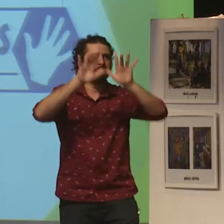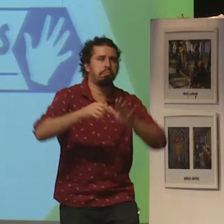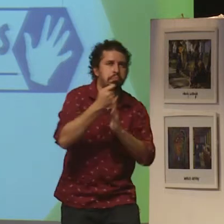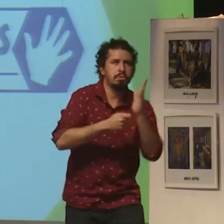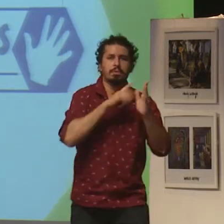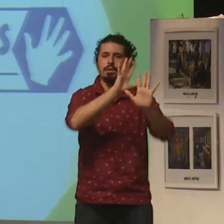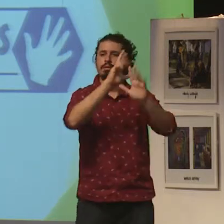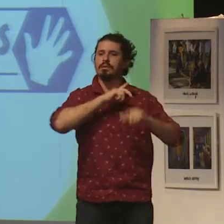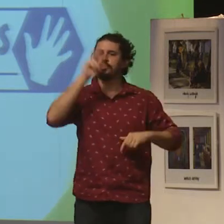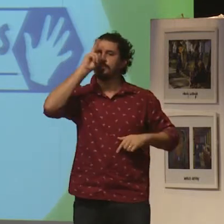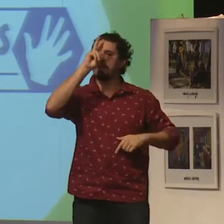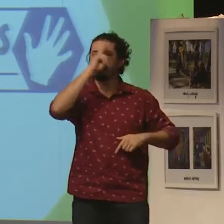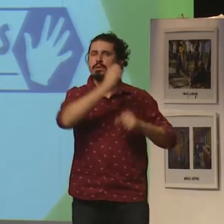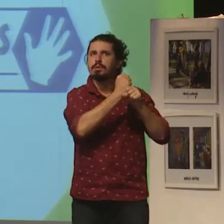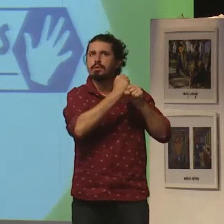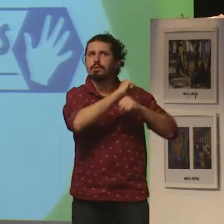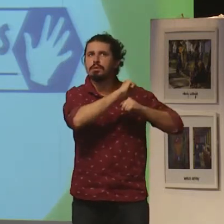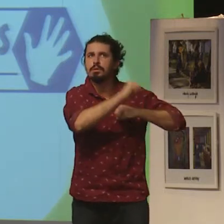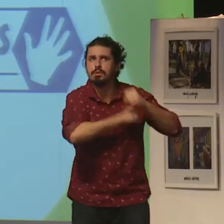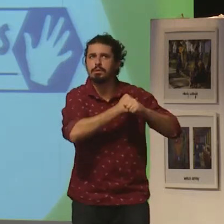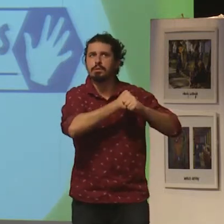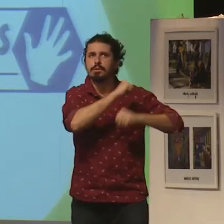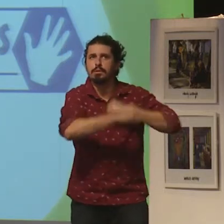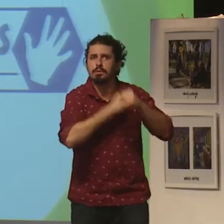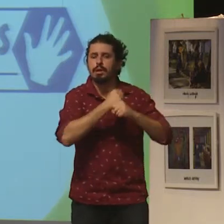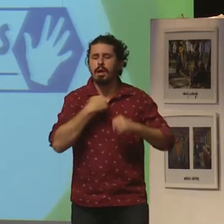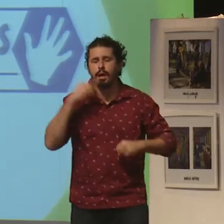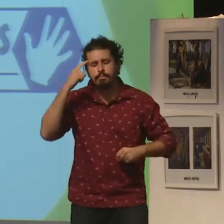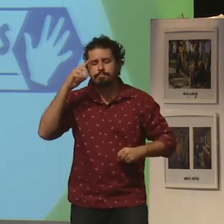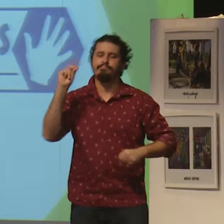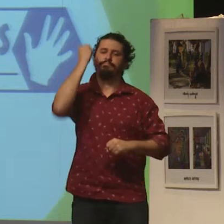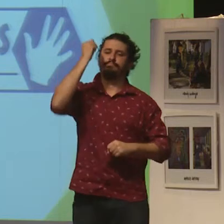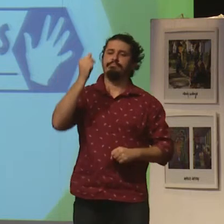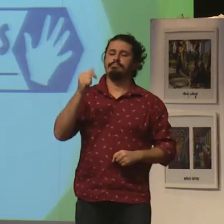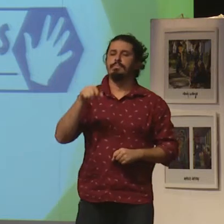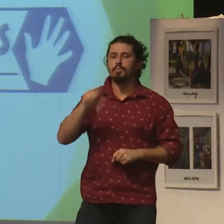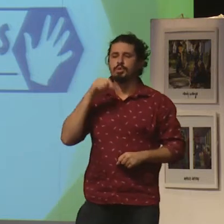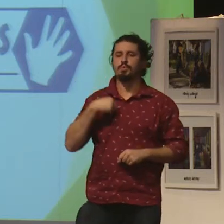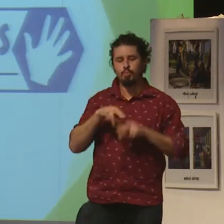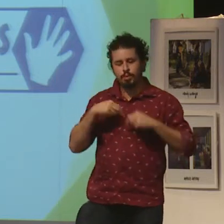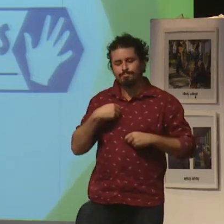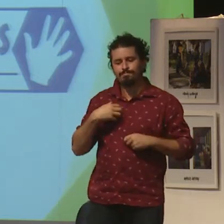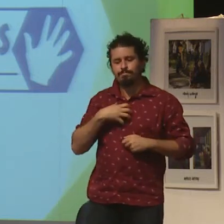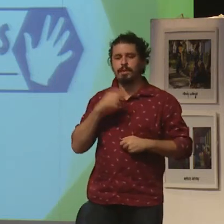atividades, você consegue, todo o texto vai estar lá naquela plataforma, isso anualmente, e é muito mais fácil de você